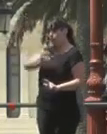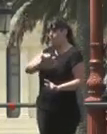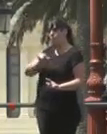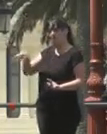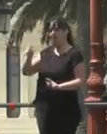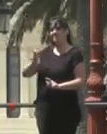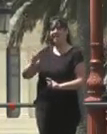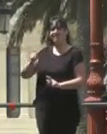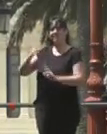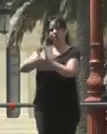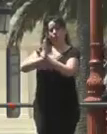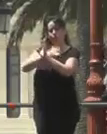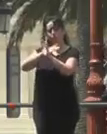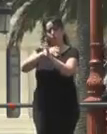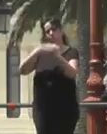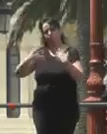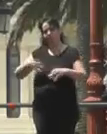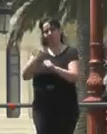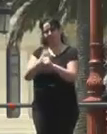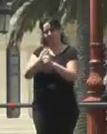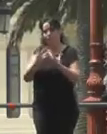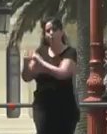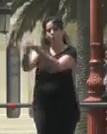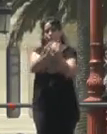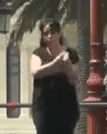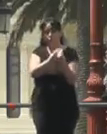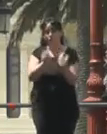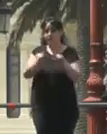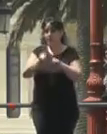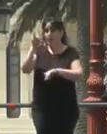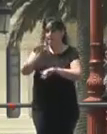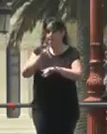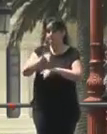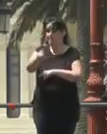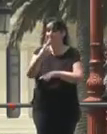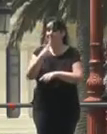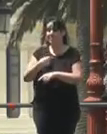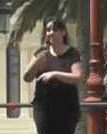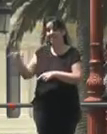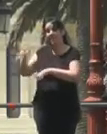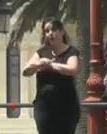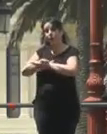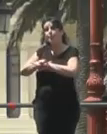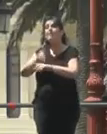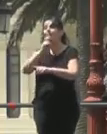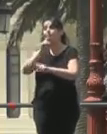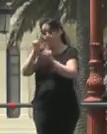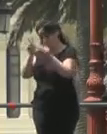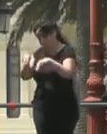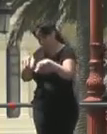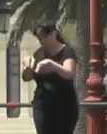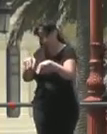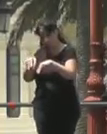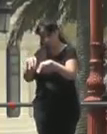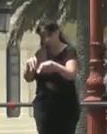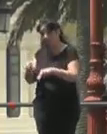clases populares, que mira, como di o noso doutor Buitrón, goberna mirando cara abaixo. Un home que